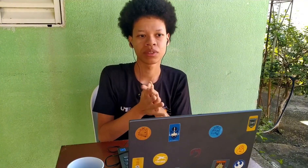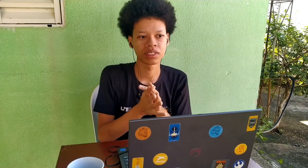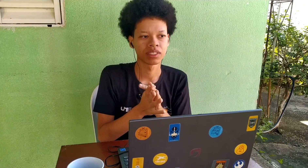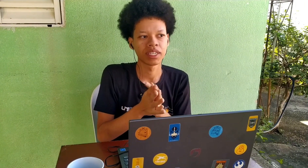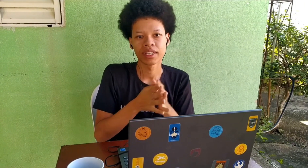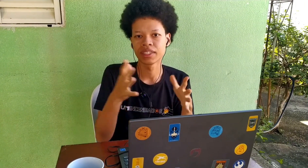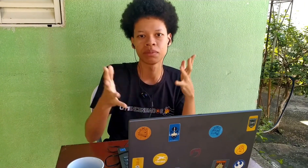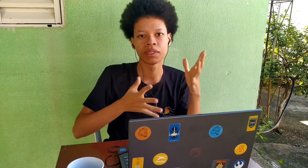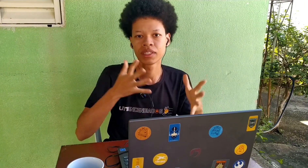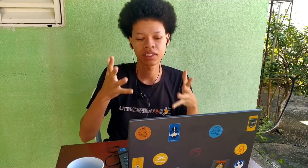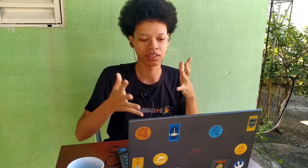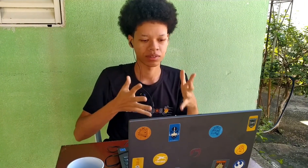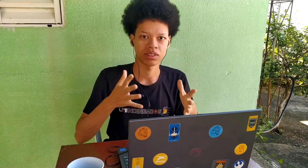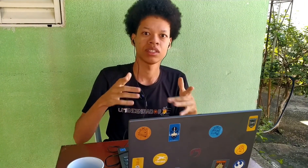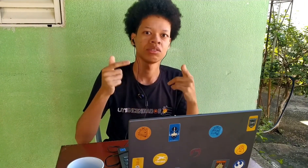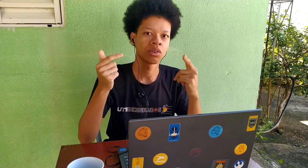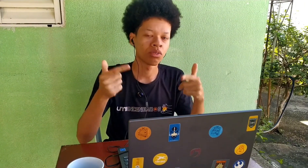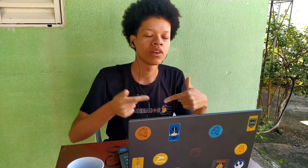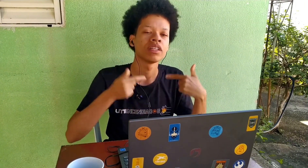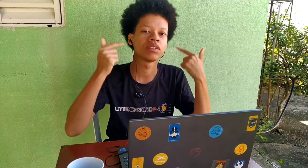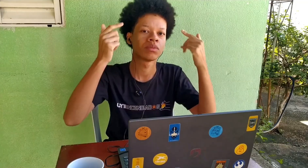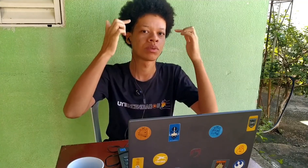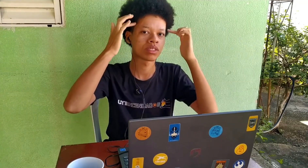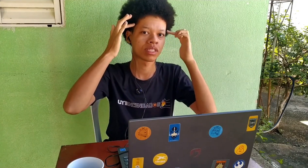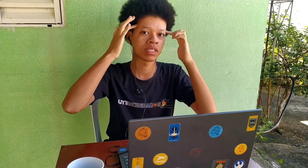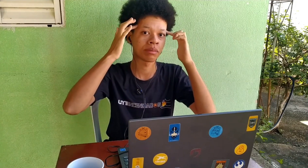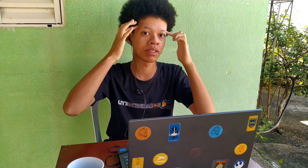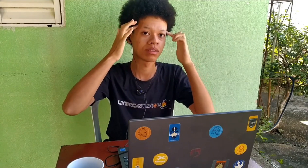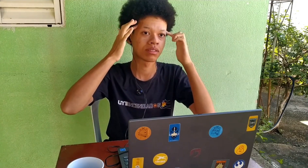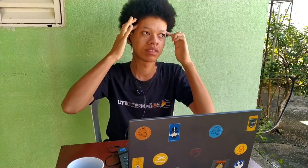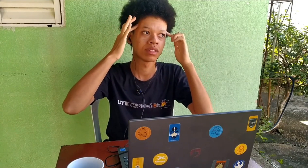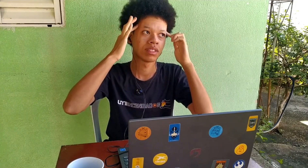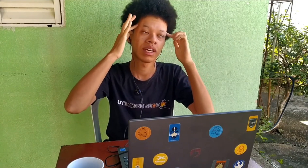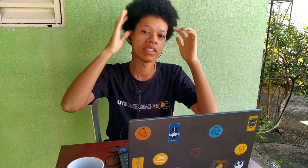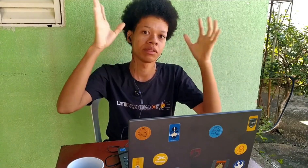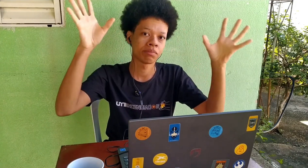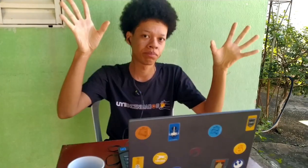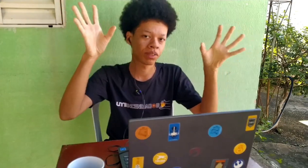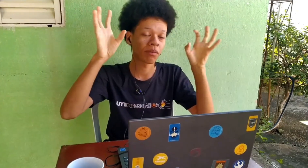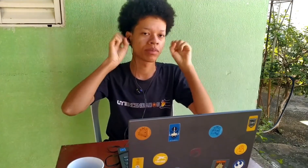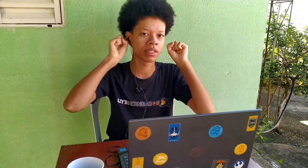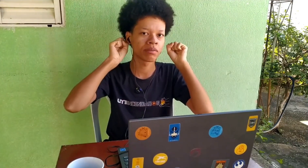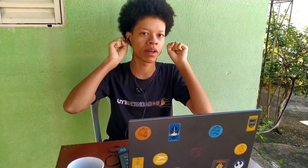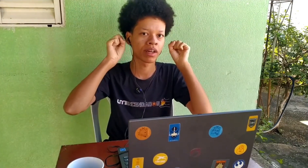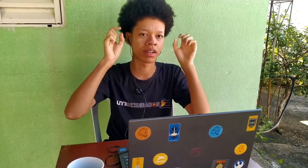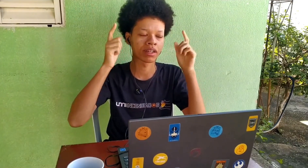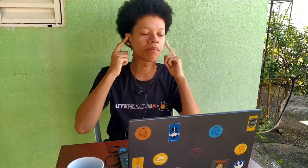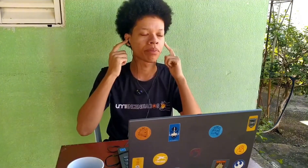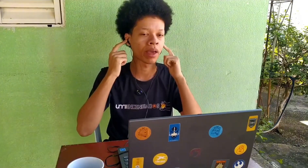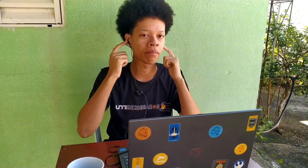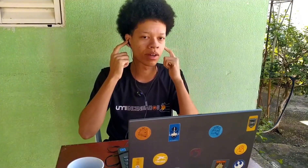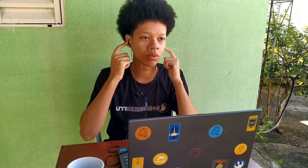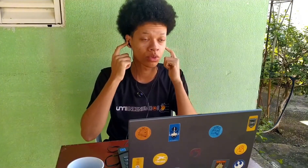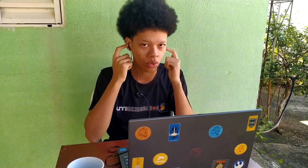minutos interpretando, igual eu falei, do processamento. A gente capta ao som,